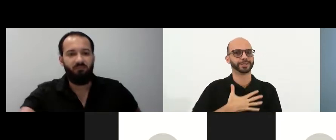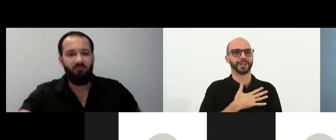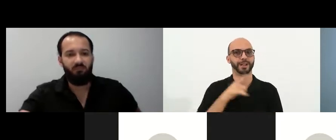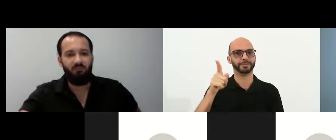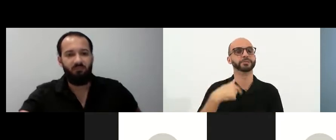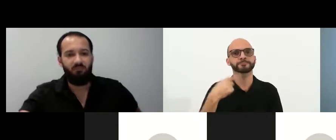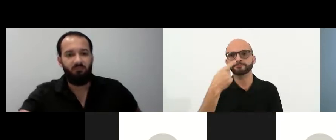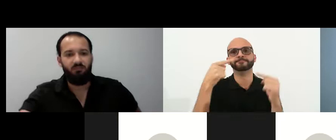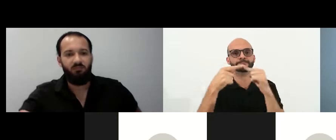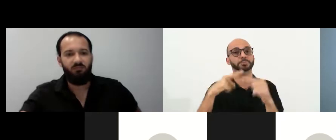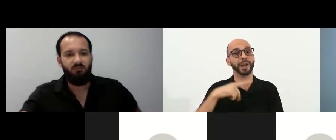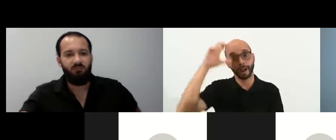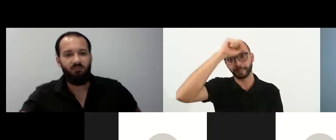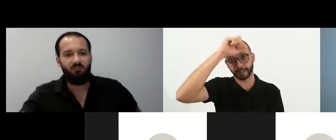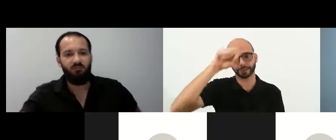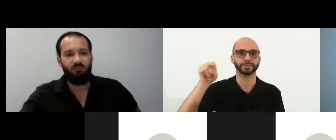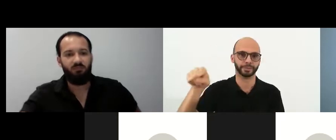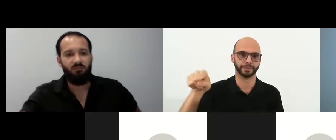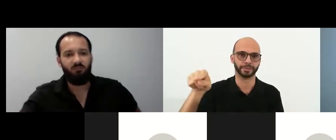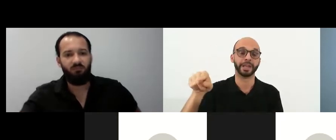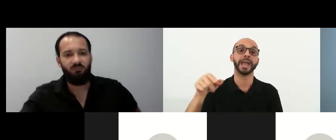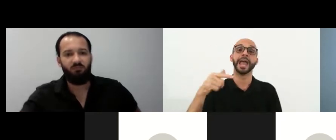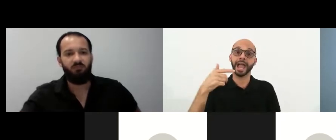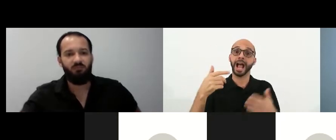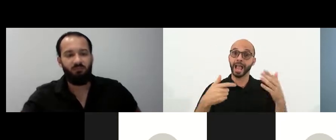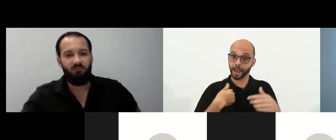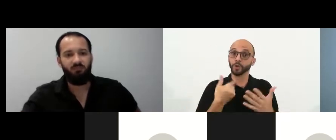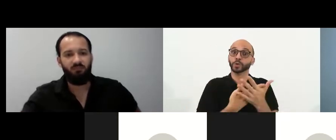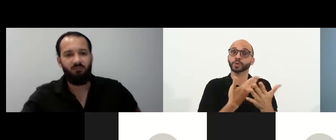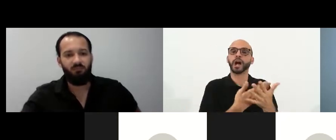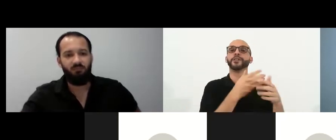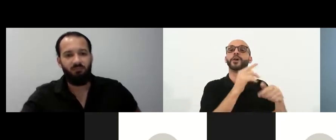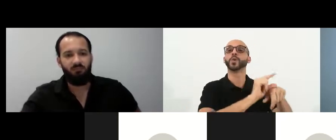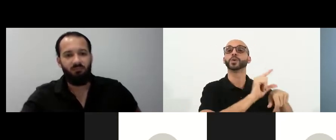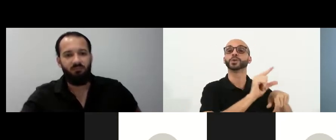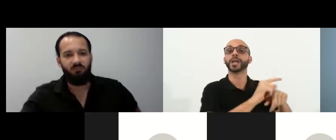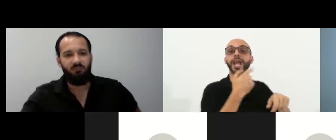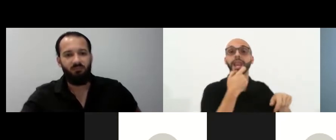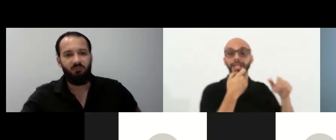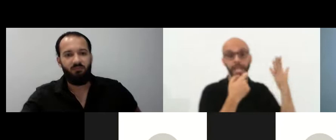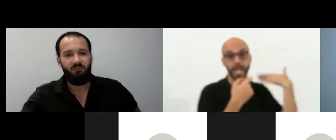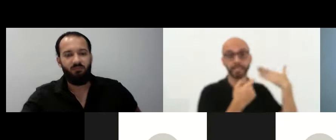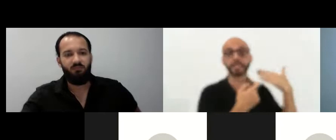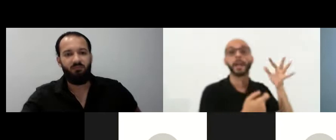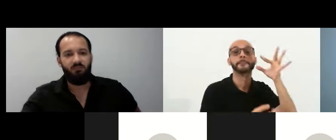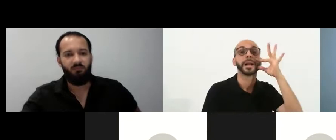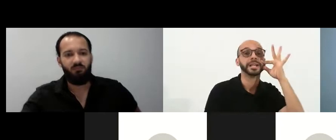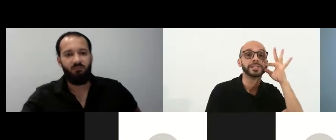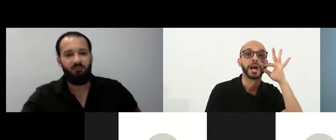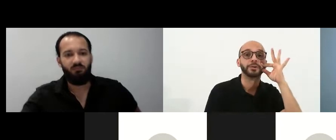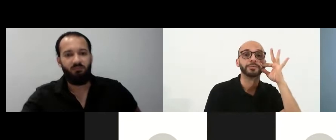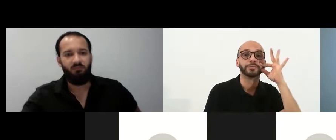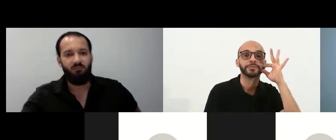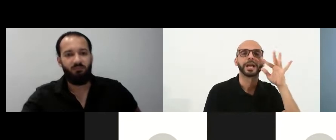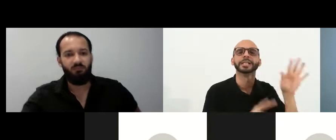curso de inglês e eu gostei bastante de assistir, consegui aprender bacana, porque as aulas os mini